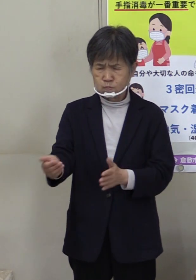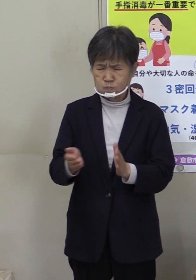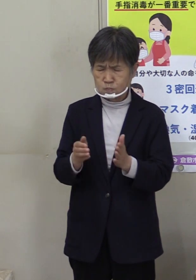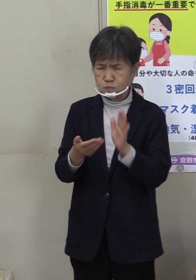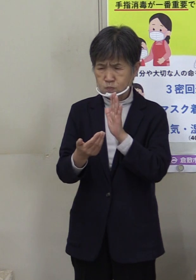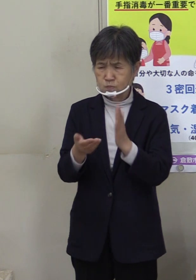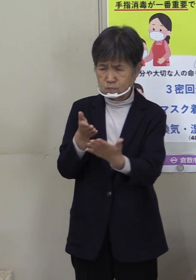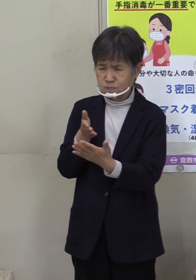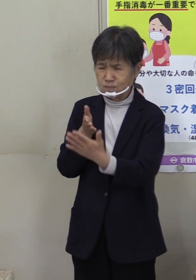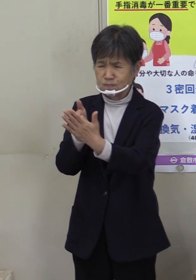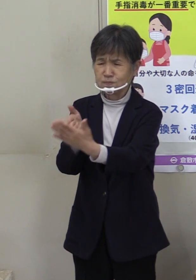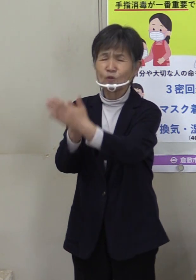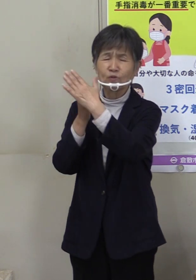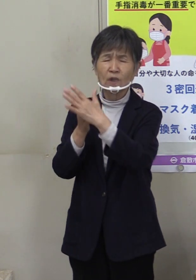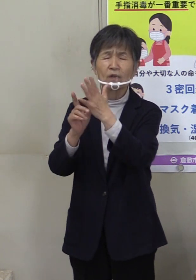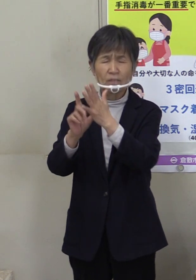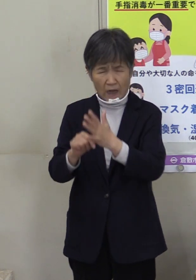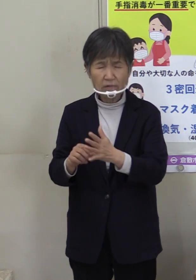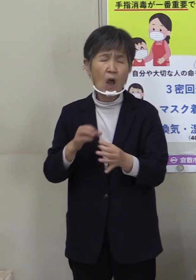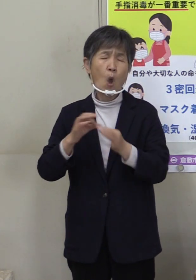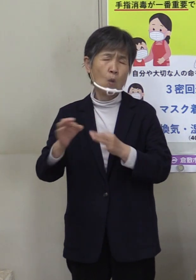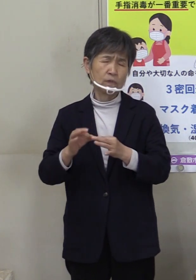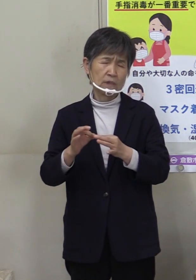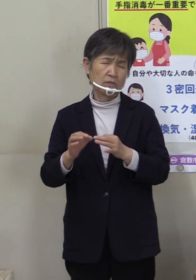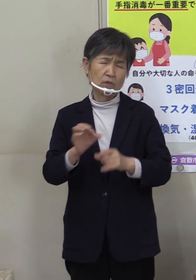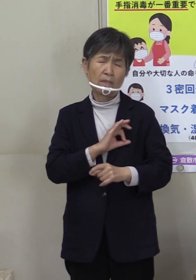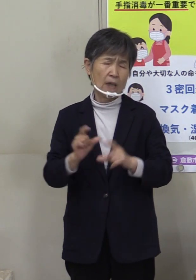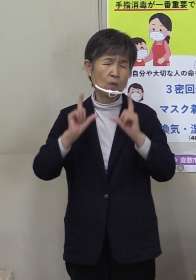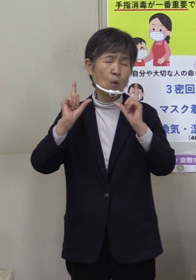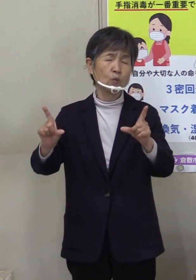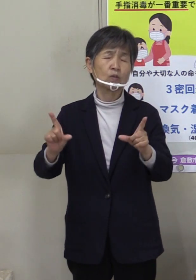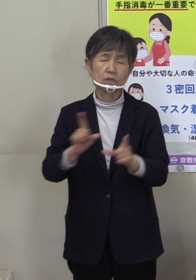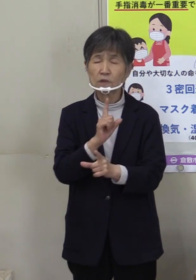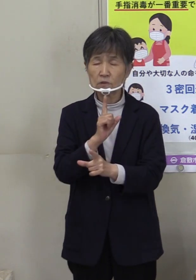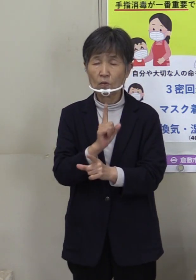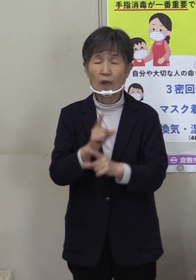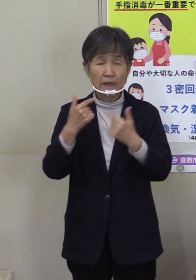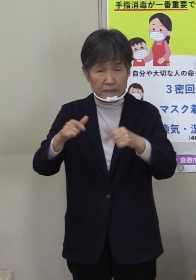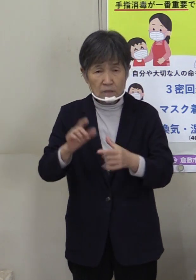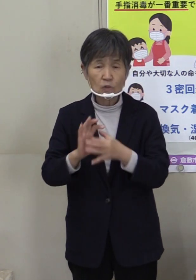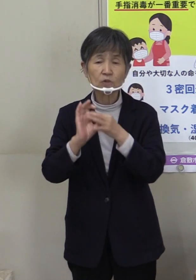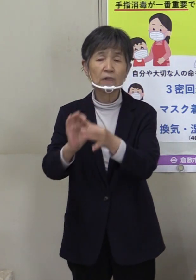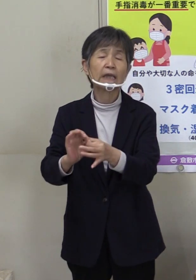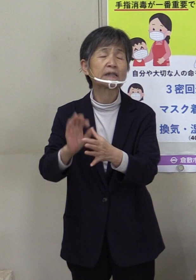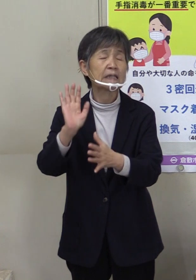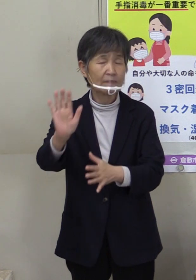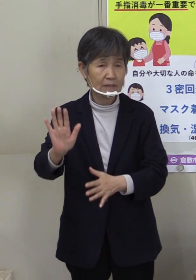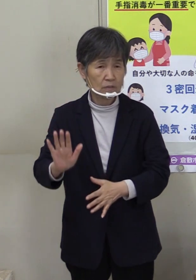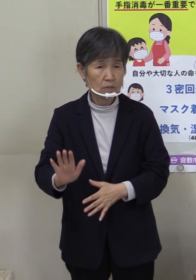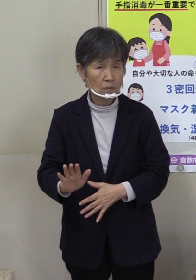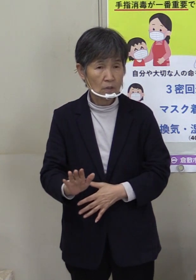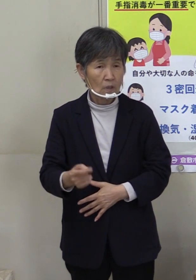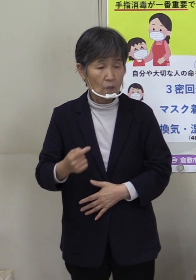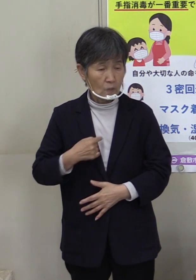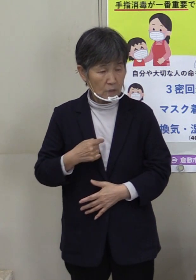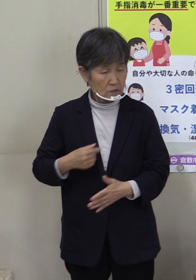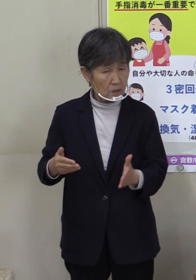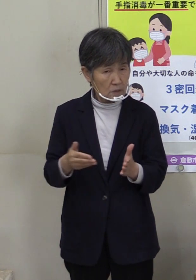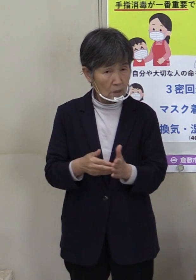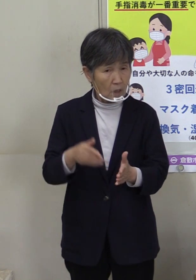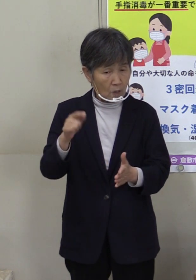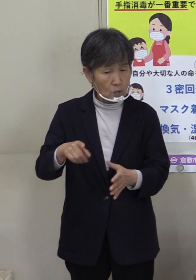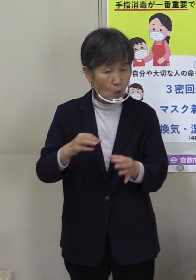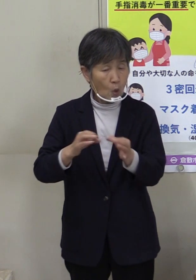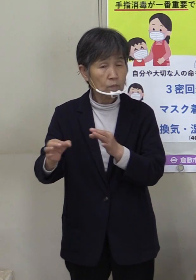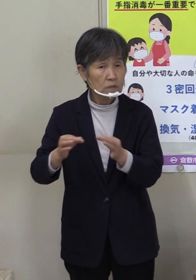ていただきますよということは、いつもお伝えしております。 わかりました。あとすみません、私から最後にさせていただきます。このお